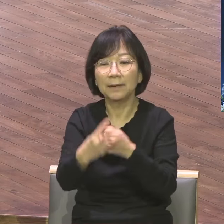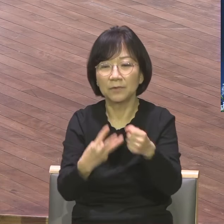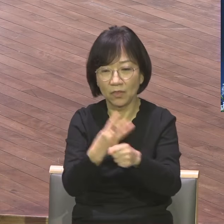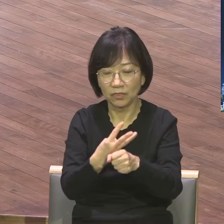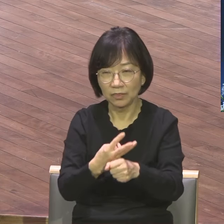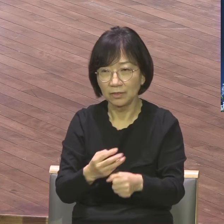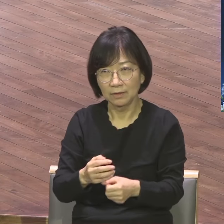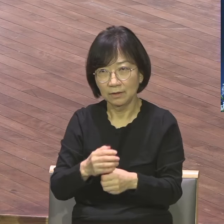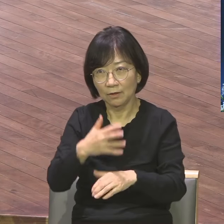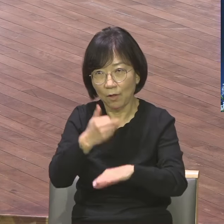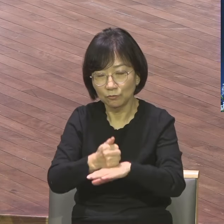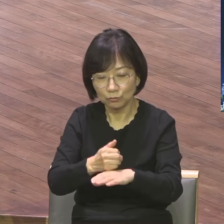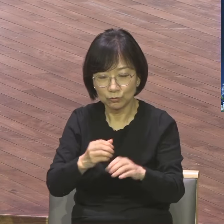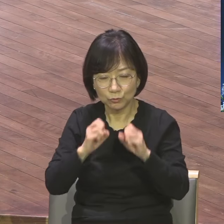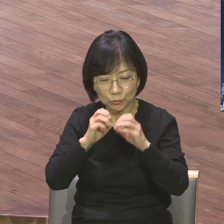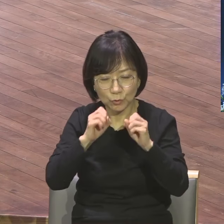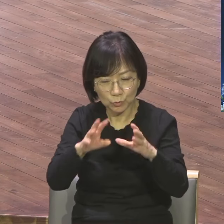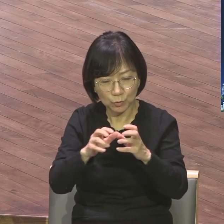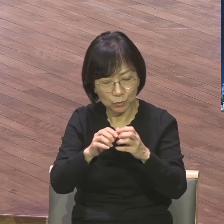전도됐대.